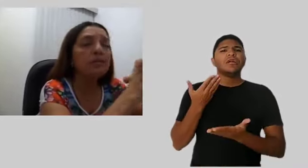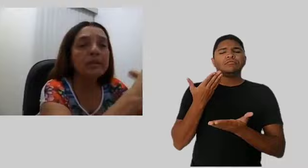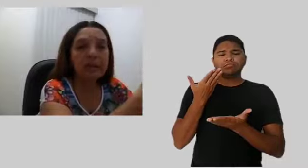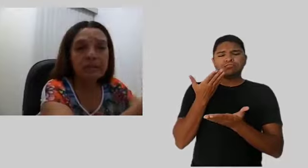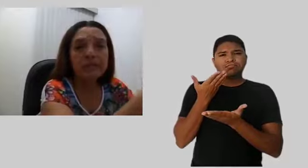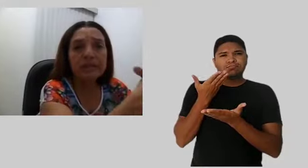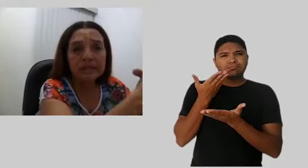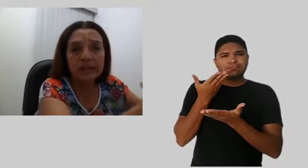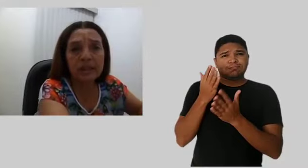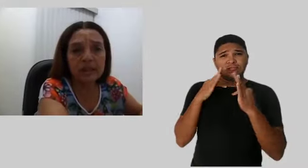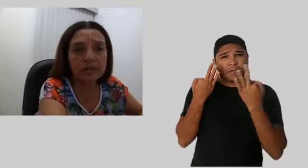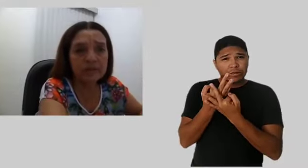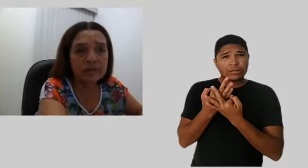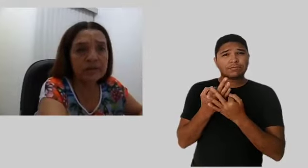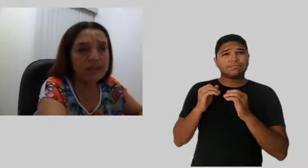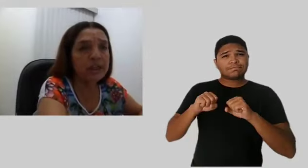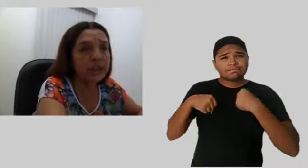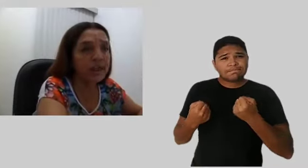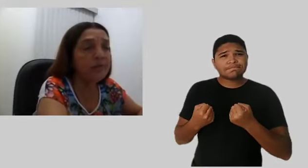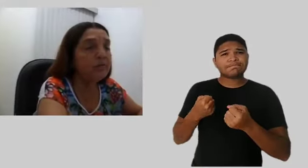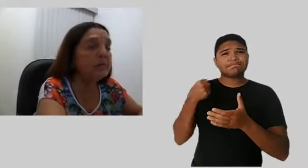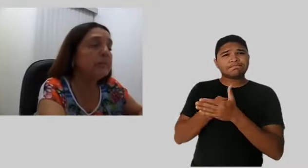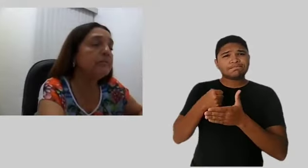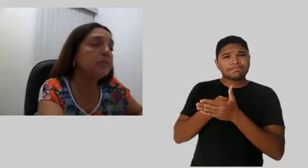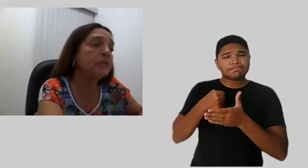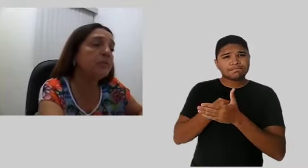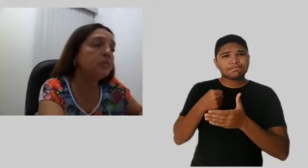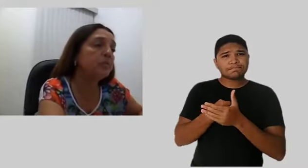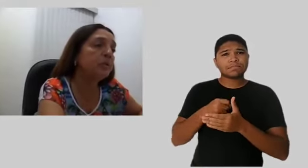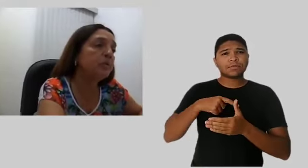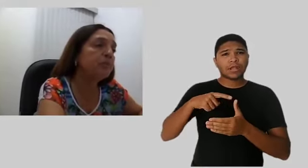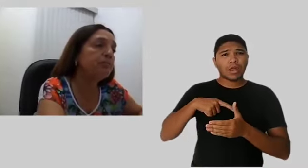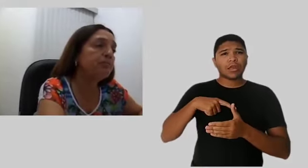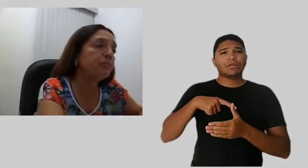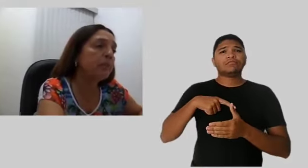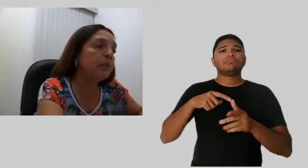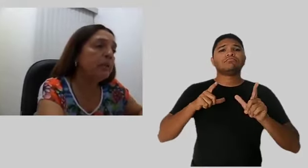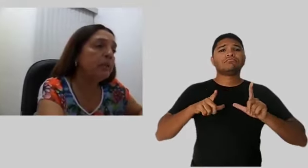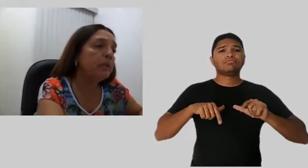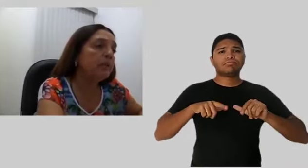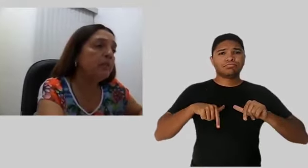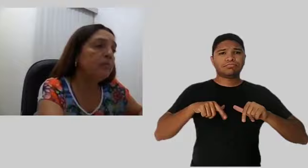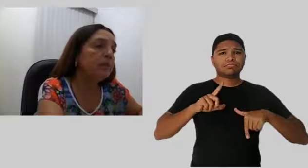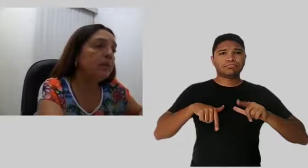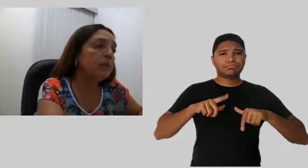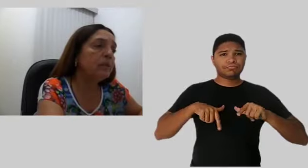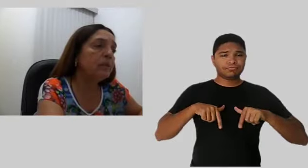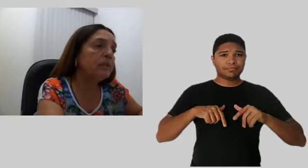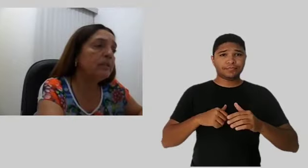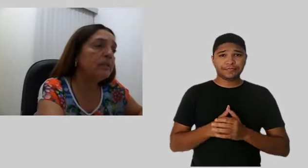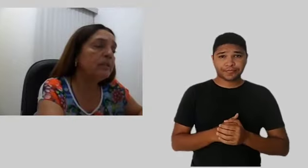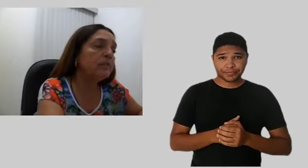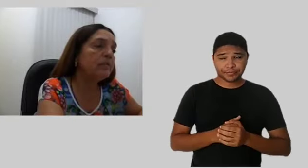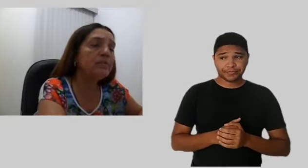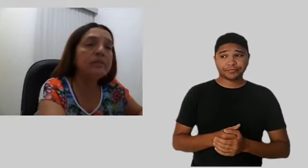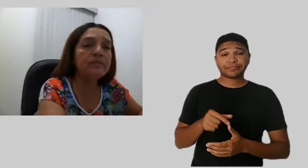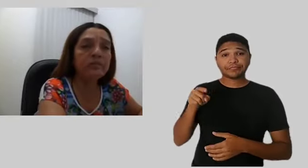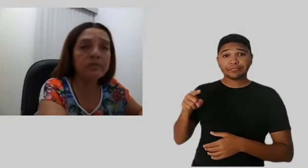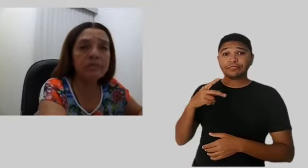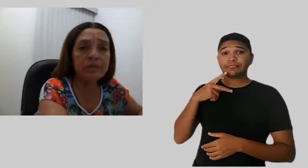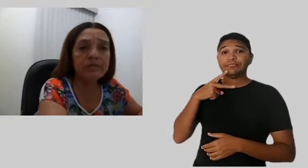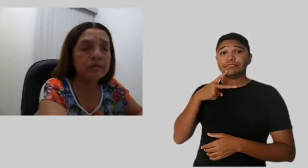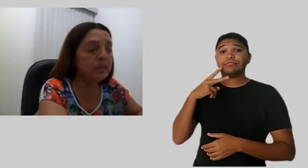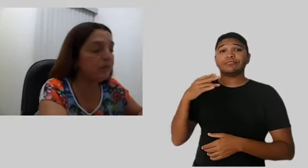família que lutava por esse Estado de Israel, né? Um Estado judeu. Então, no